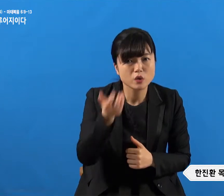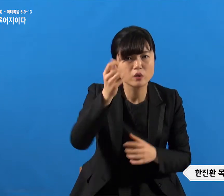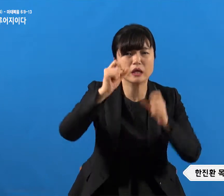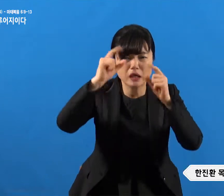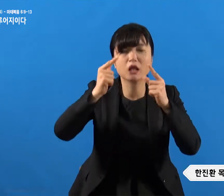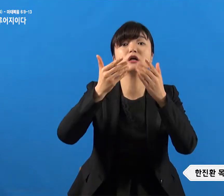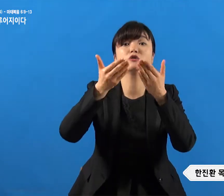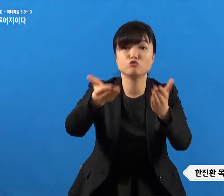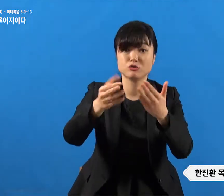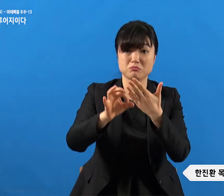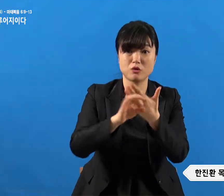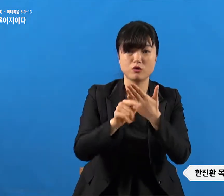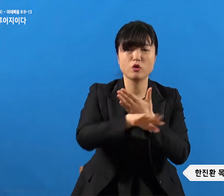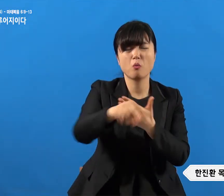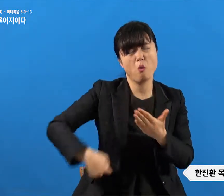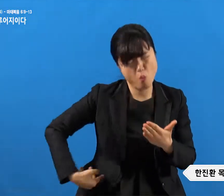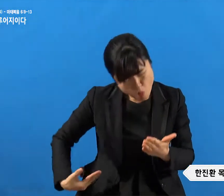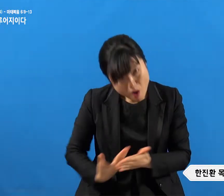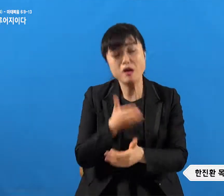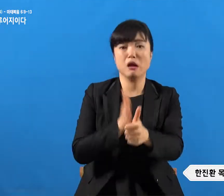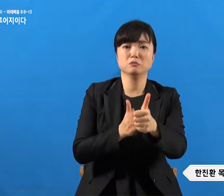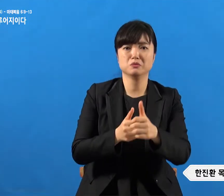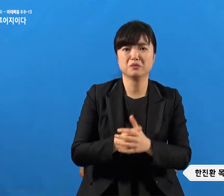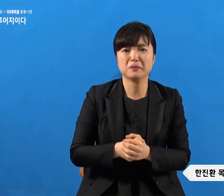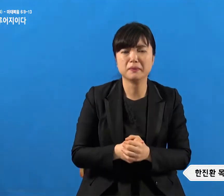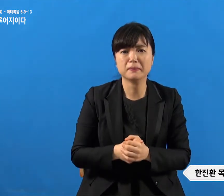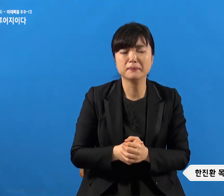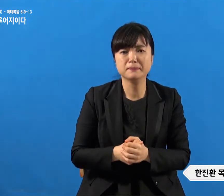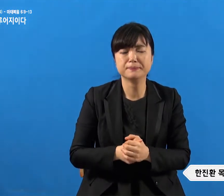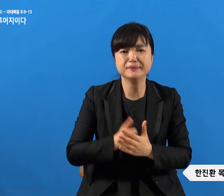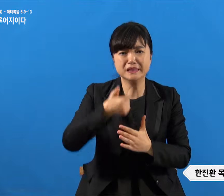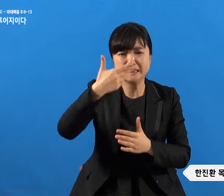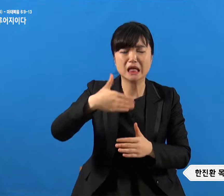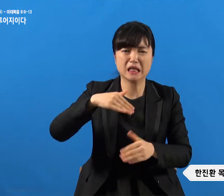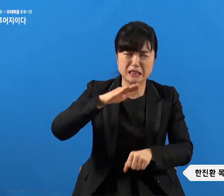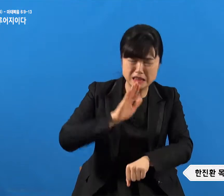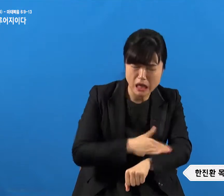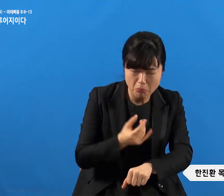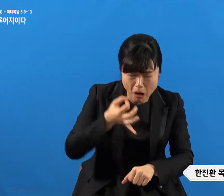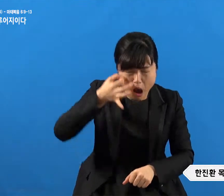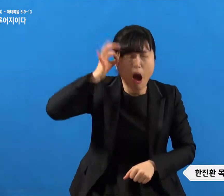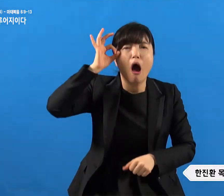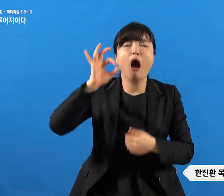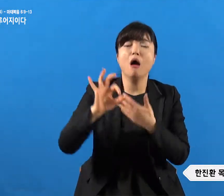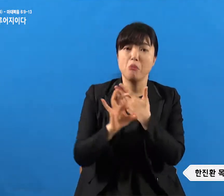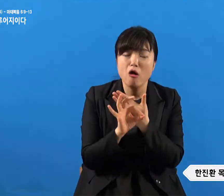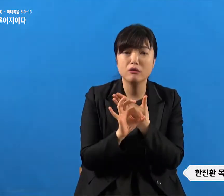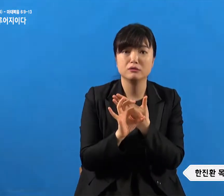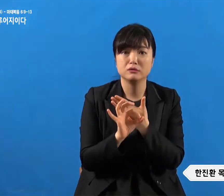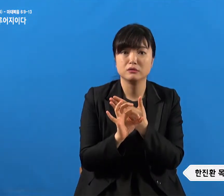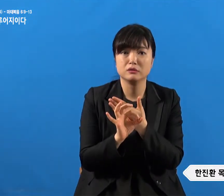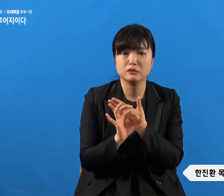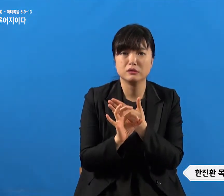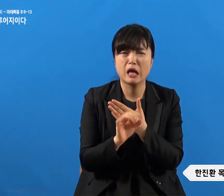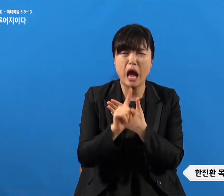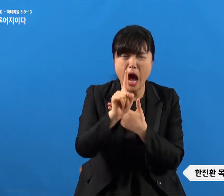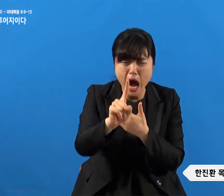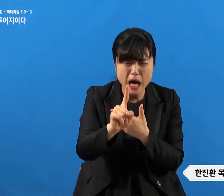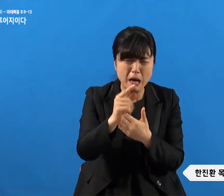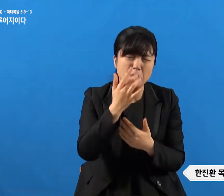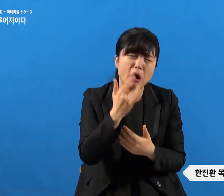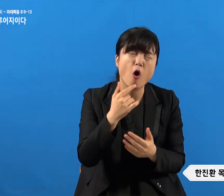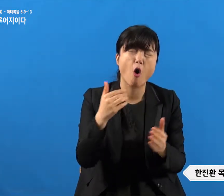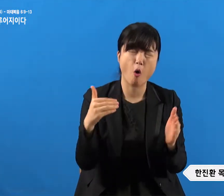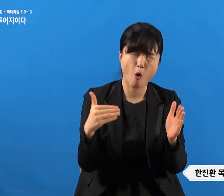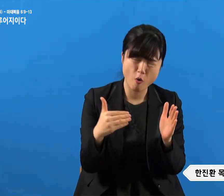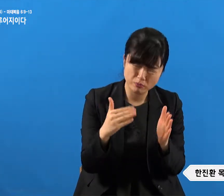성령께서 깨닫게 해주시면 여러분 회개하십시오. 지난날의 잘못이 생각이 나면 하나라도